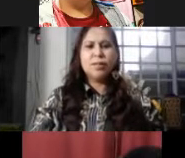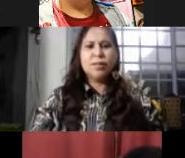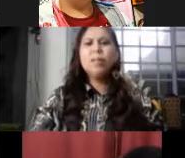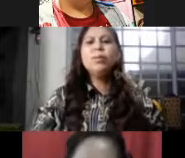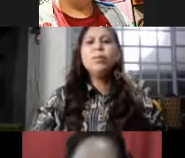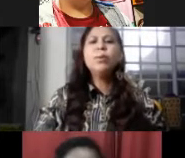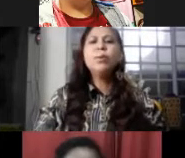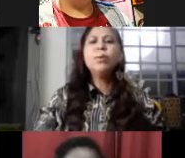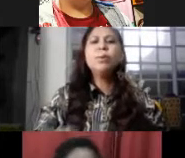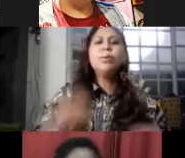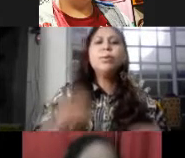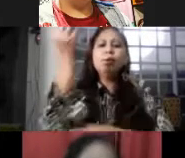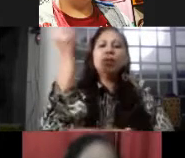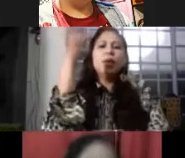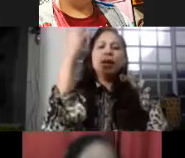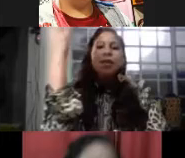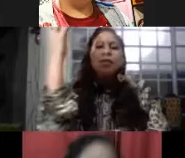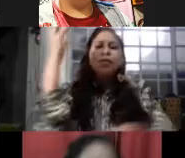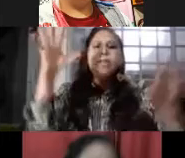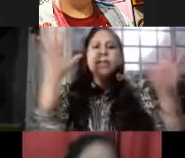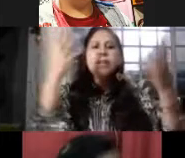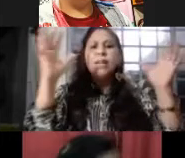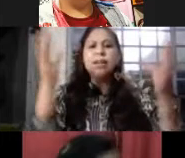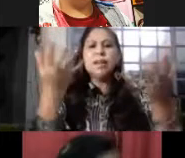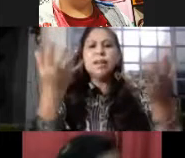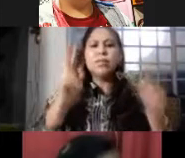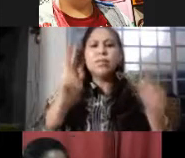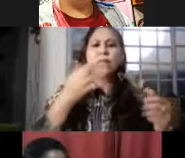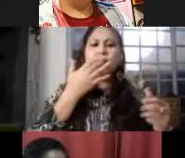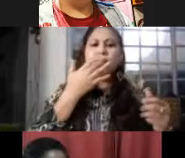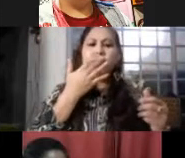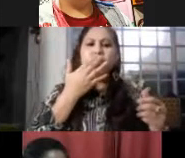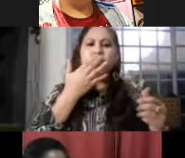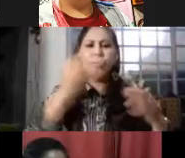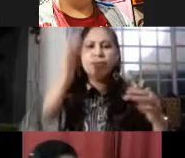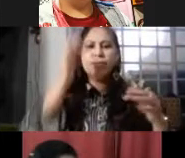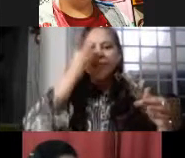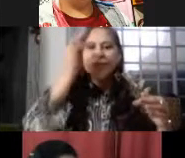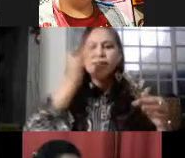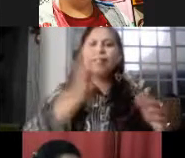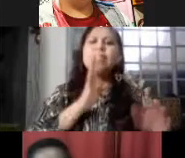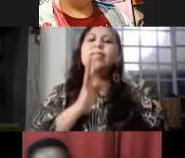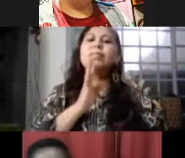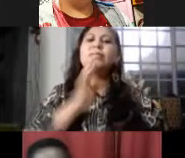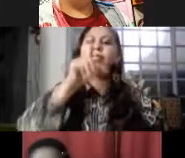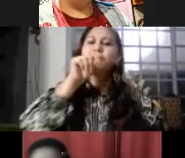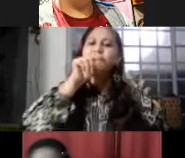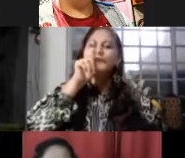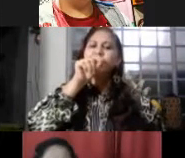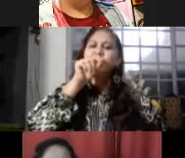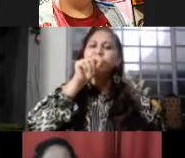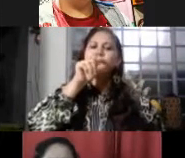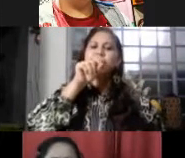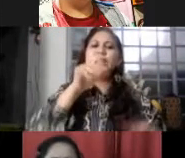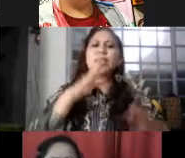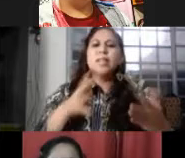chão, na estação que não tem cor. E a flor conhece o